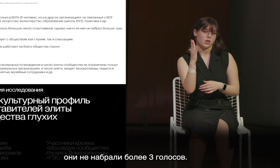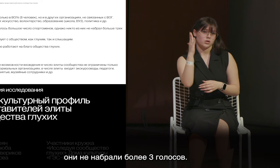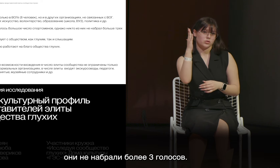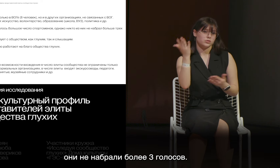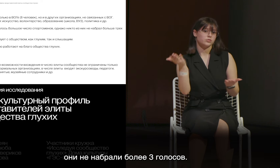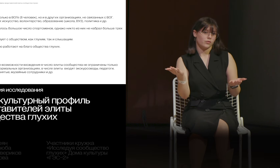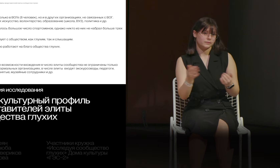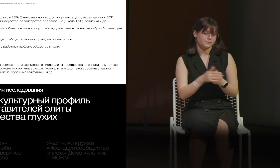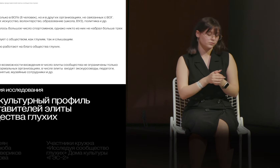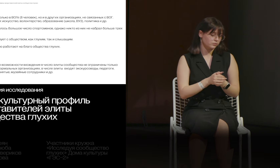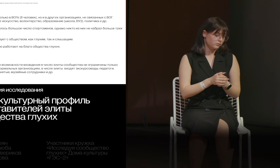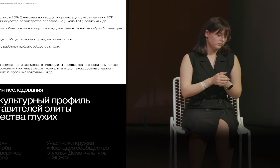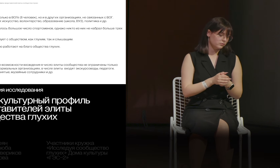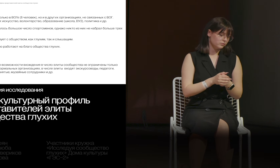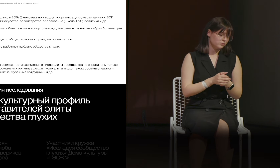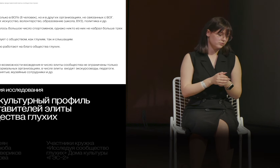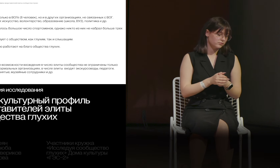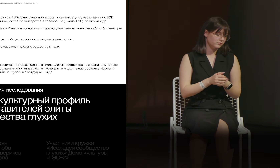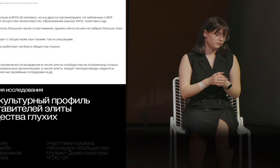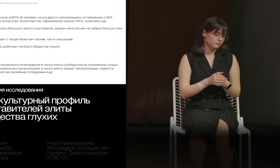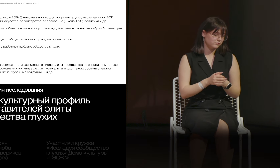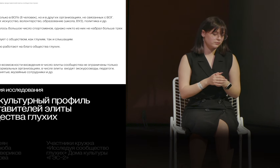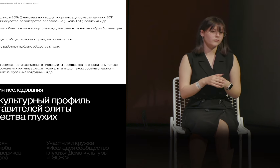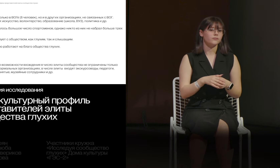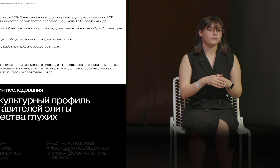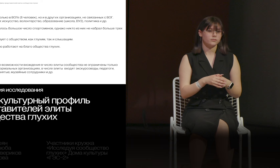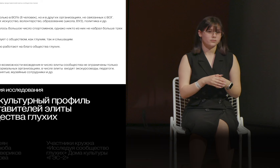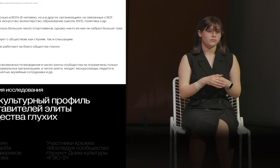много голосов было отдано за представителей, работающих в сфере спорта.